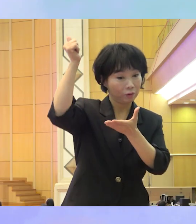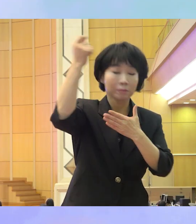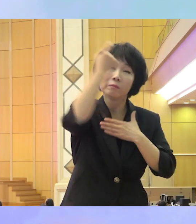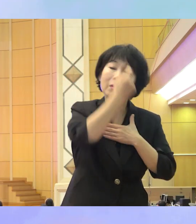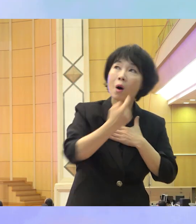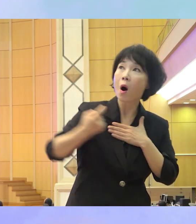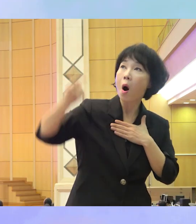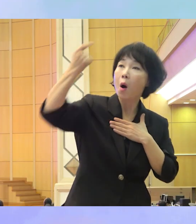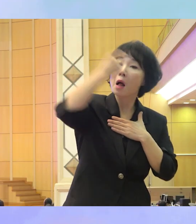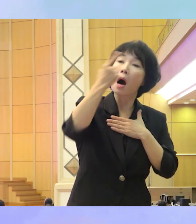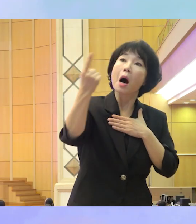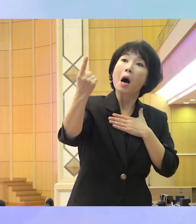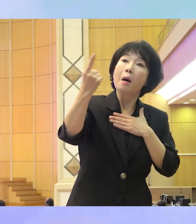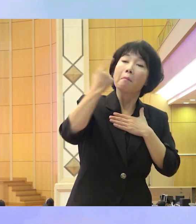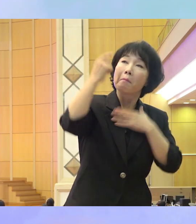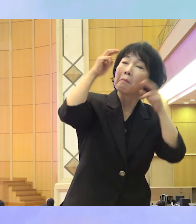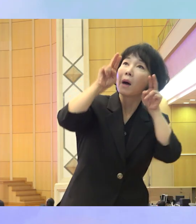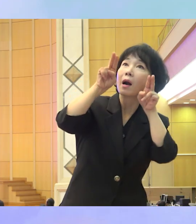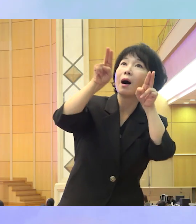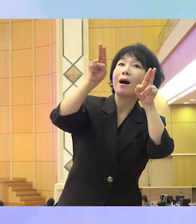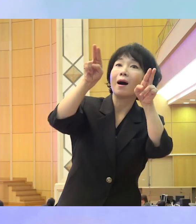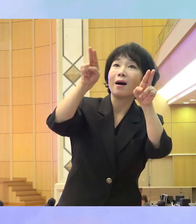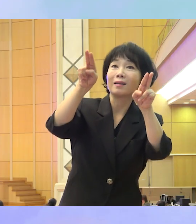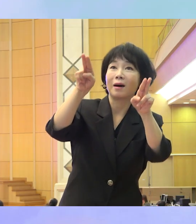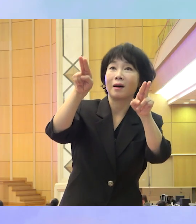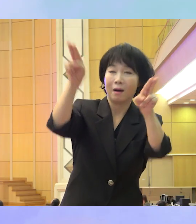주님의 얼굴 보라.